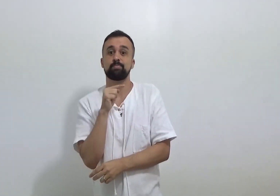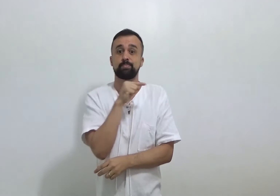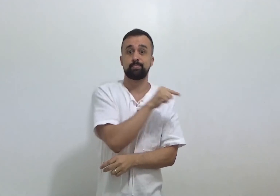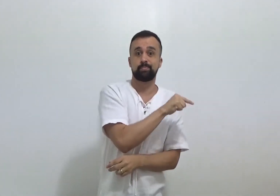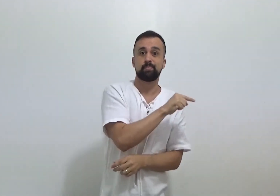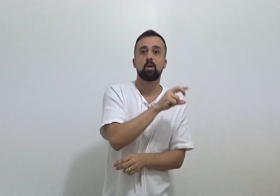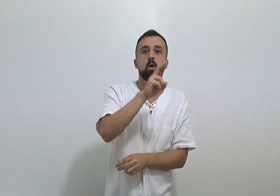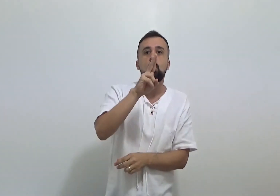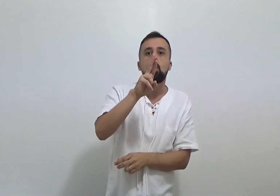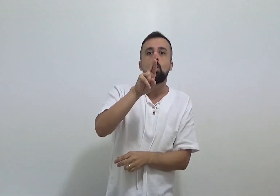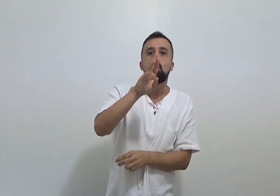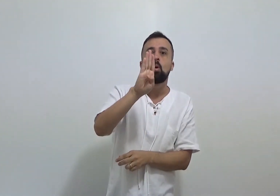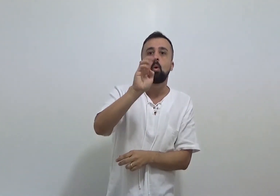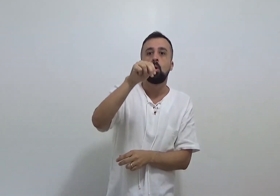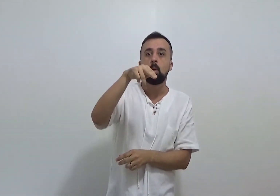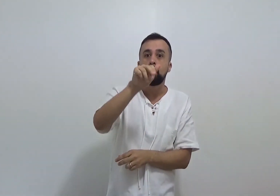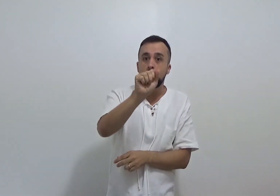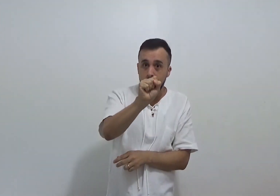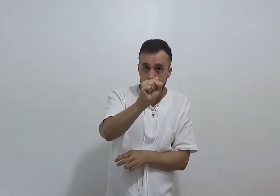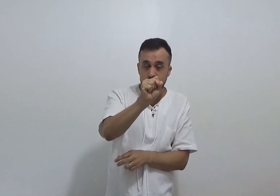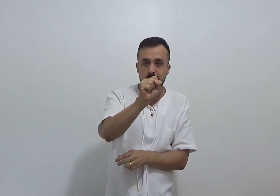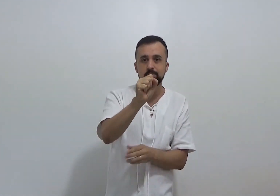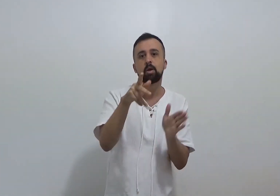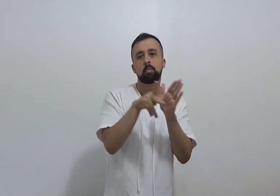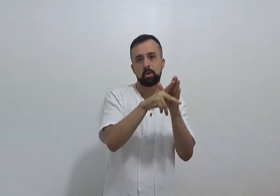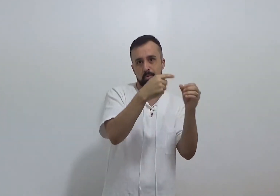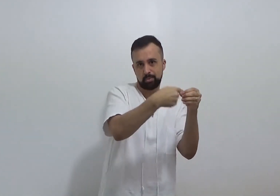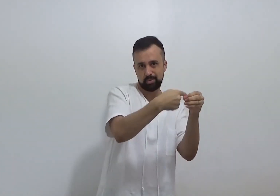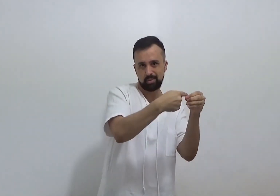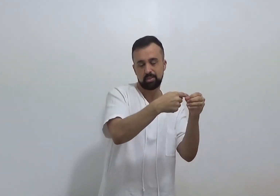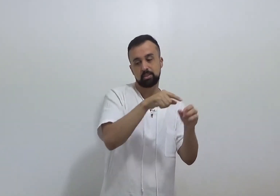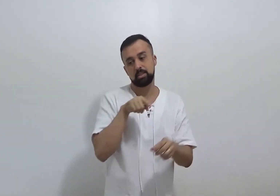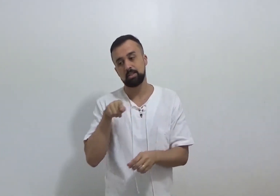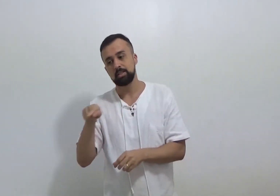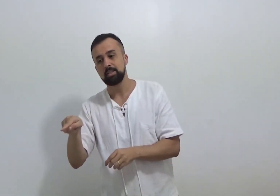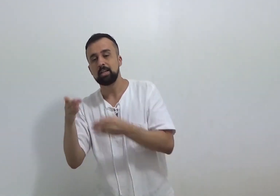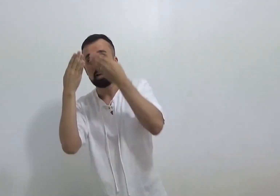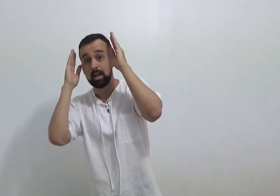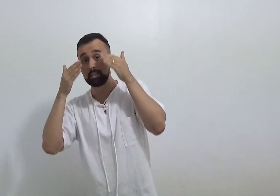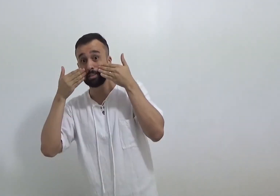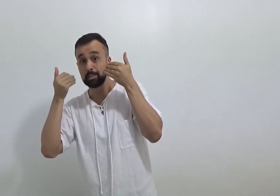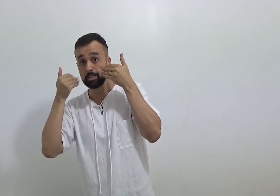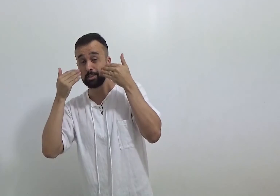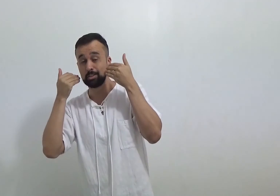escolas: as urbanas e as indígenas.